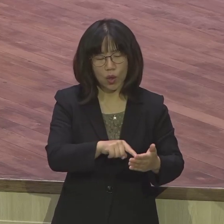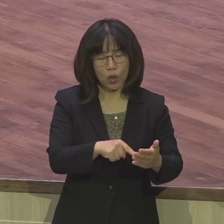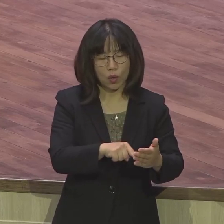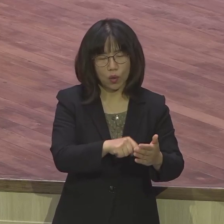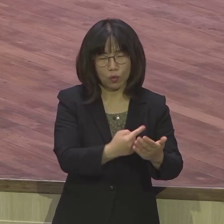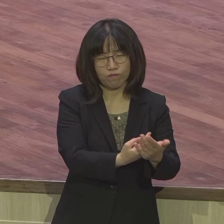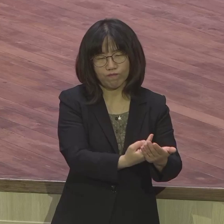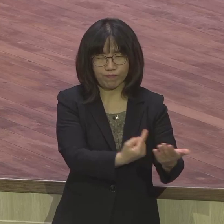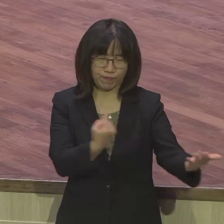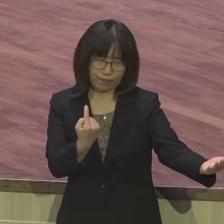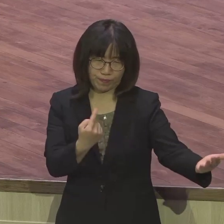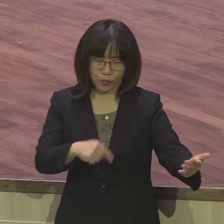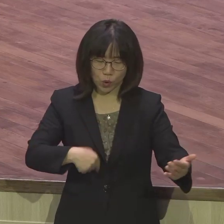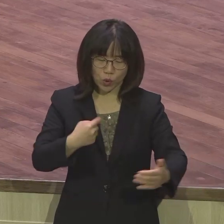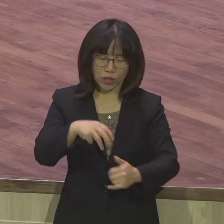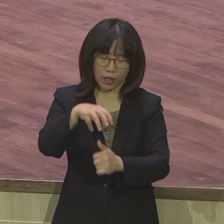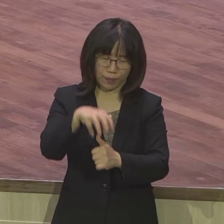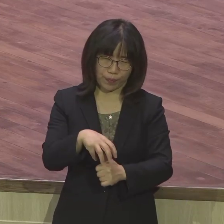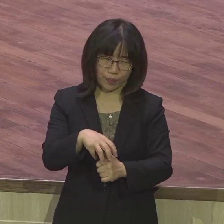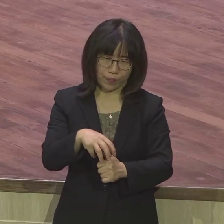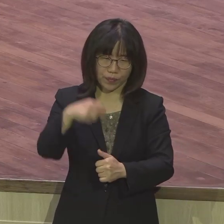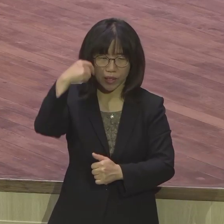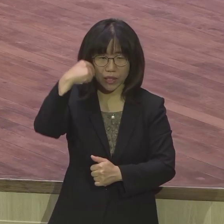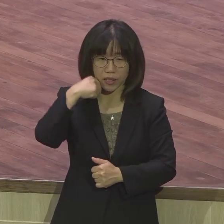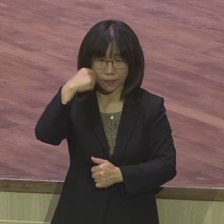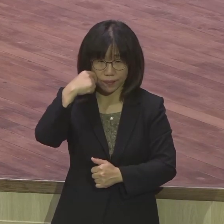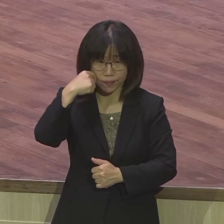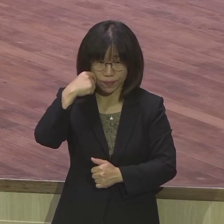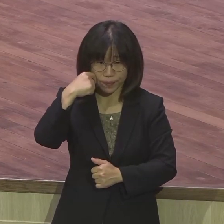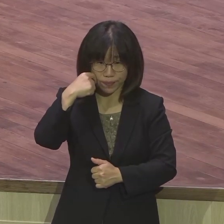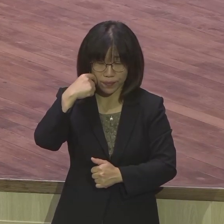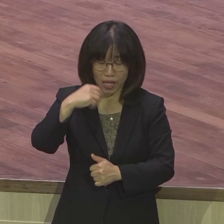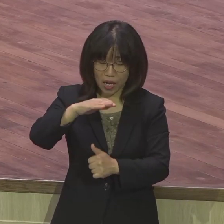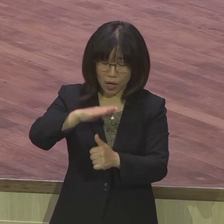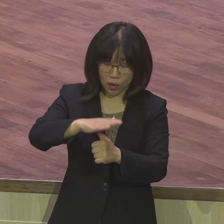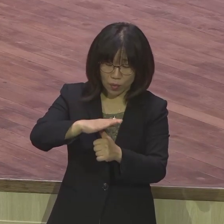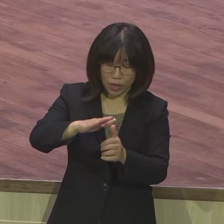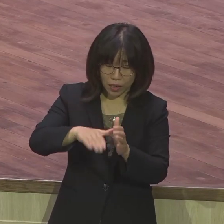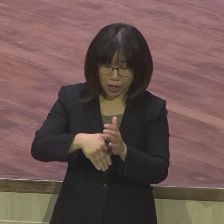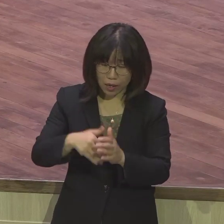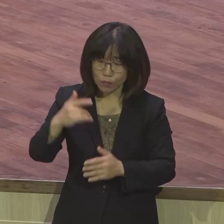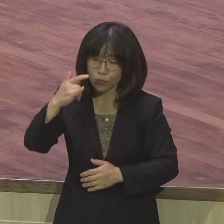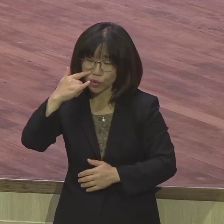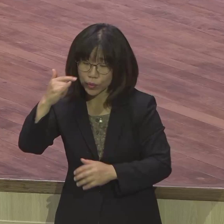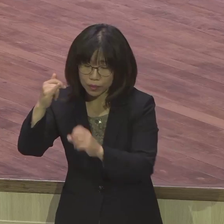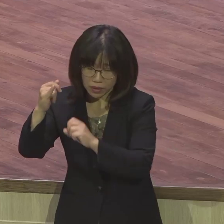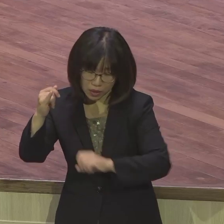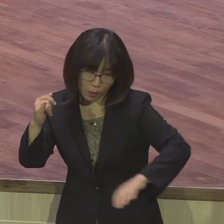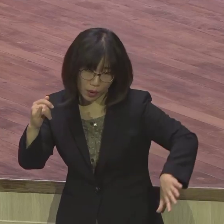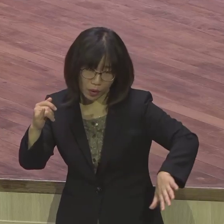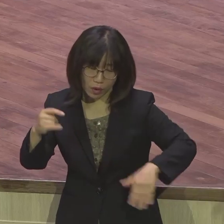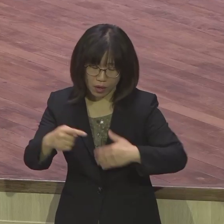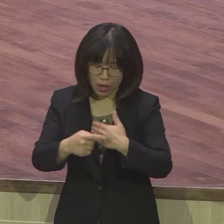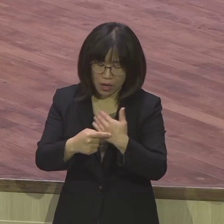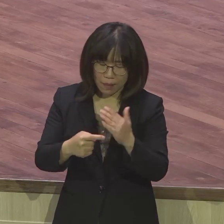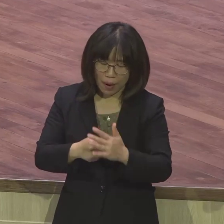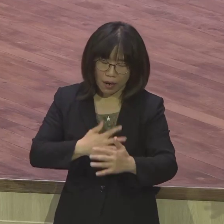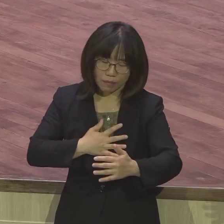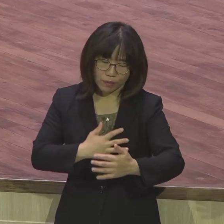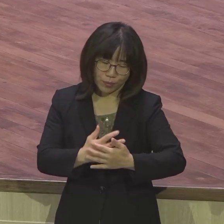있는 상태. 마치 어린아이가 부모를 잃어버려서 불안과 초조와